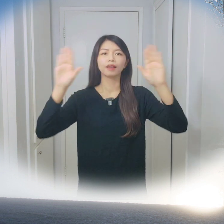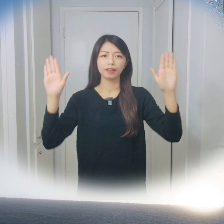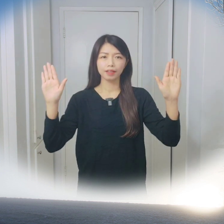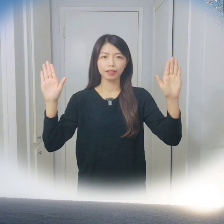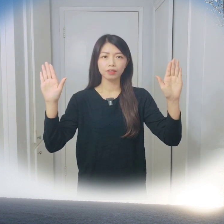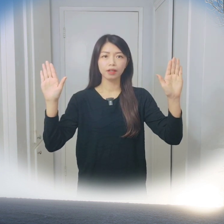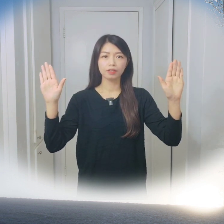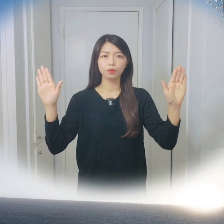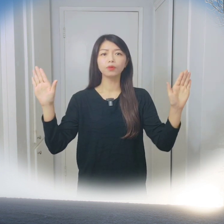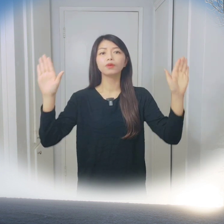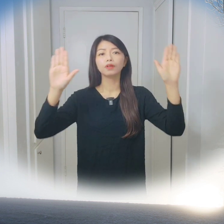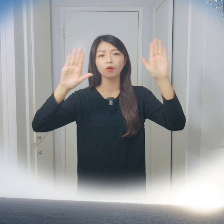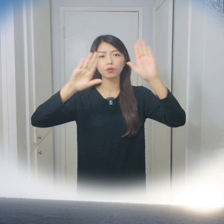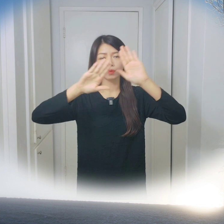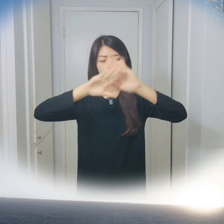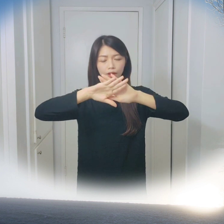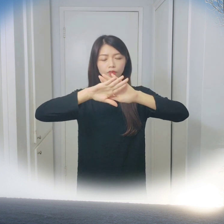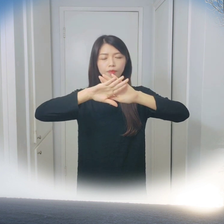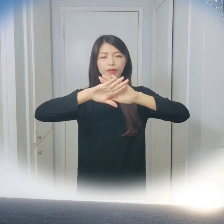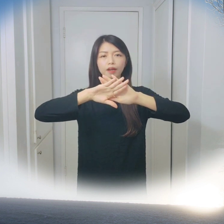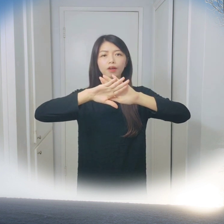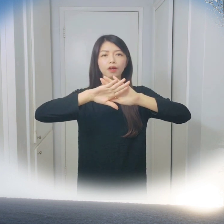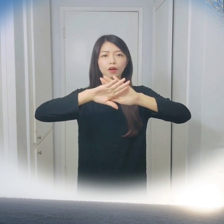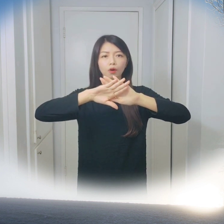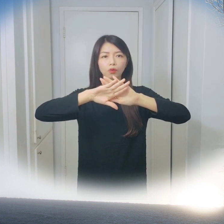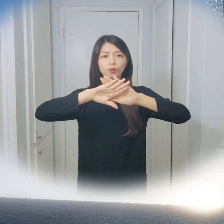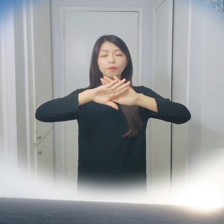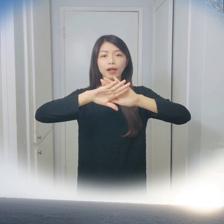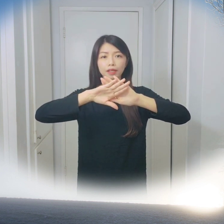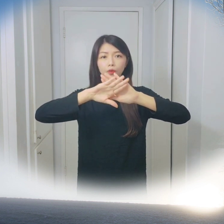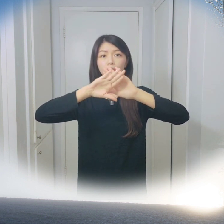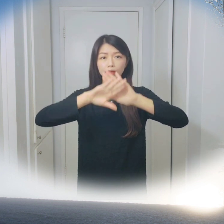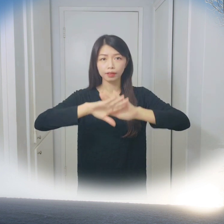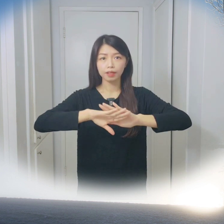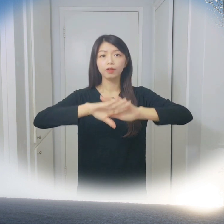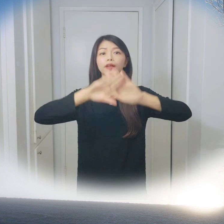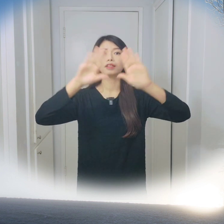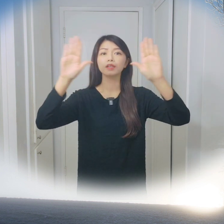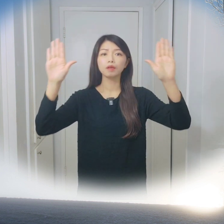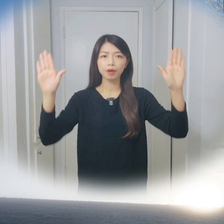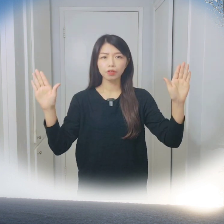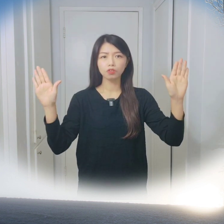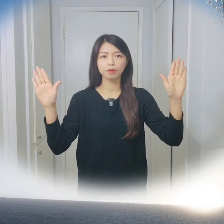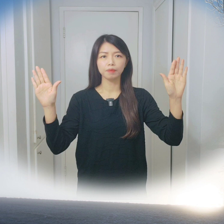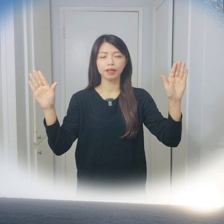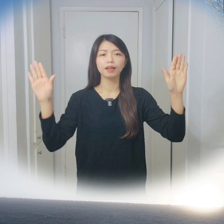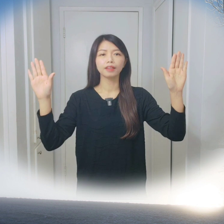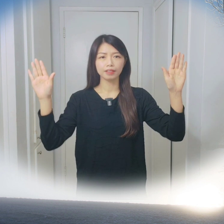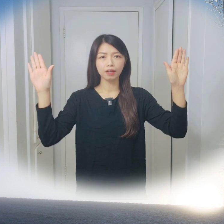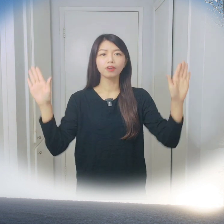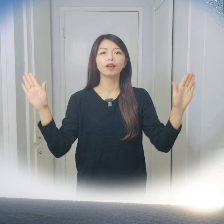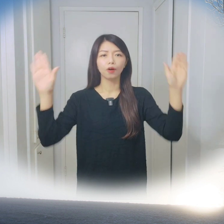어둡다. 이 상태에서 시작하시고 얼굴 쪽에서 가려주시면 돼요. 어둠을 밝히고 이 상태에서 다시 펼쳐주시면